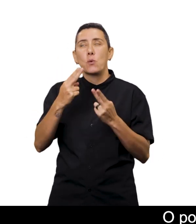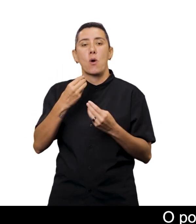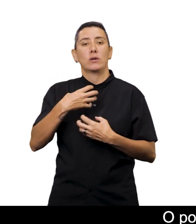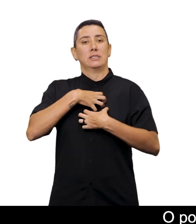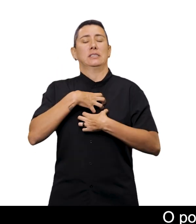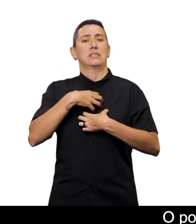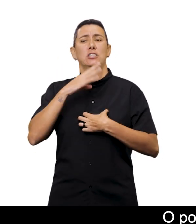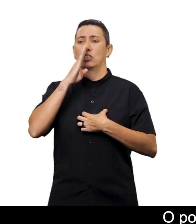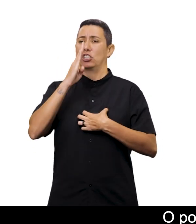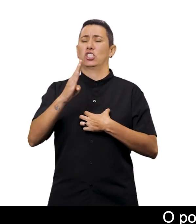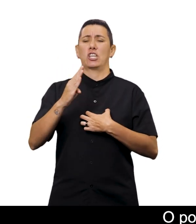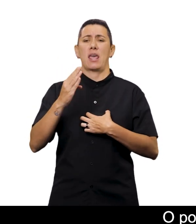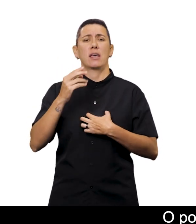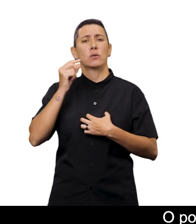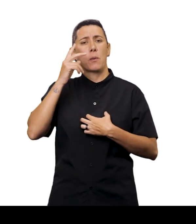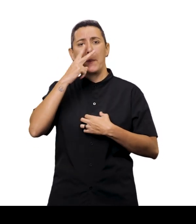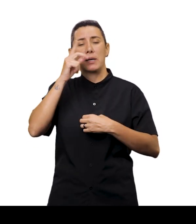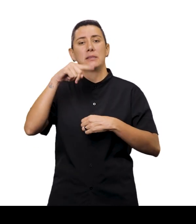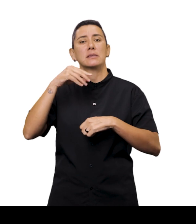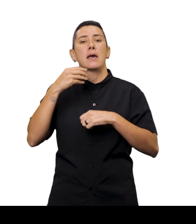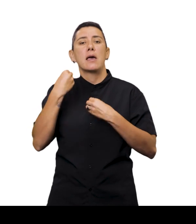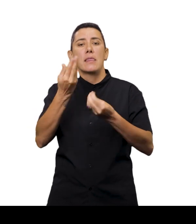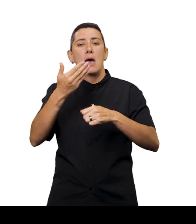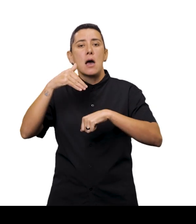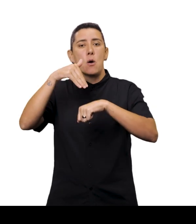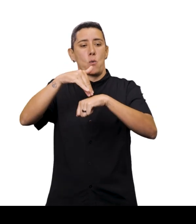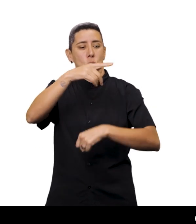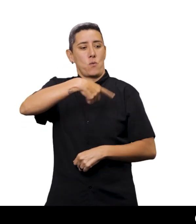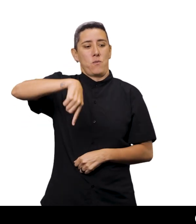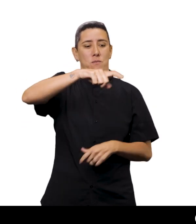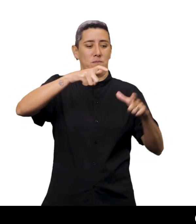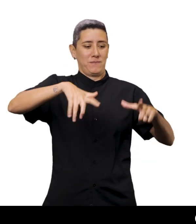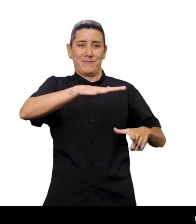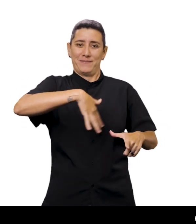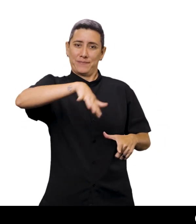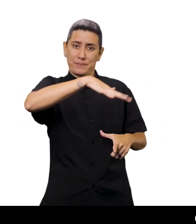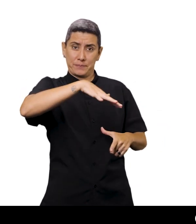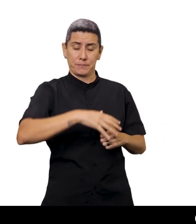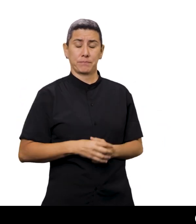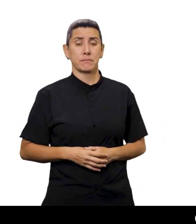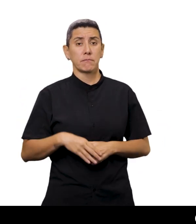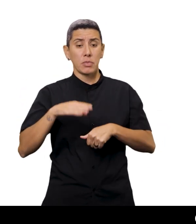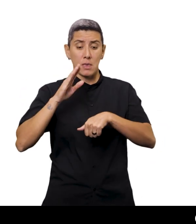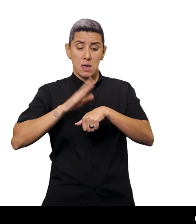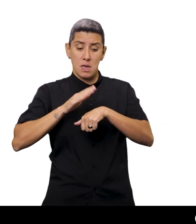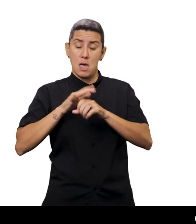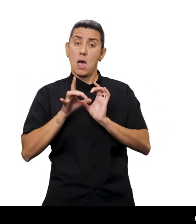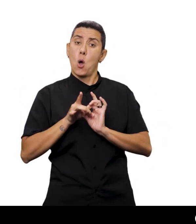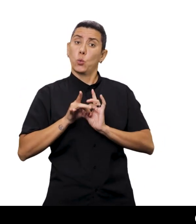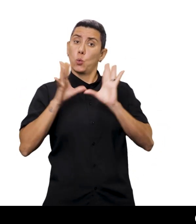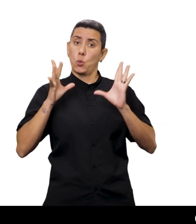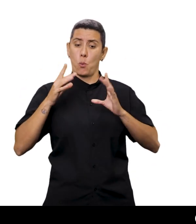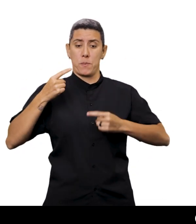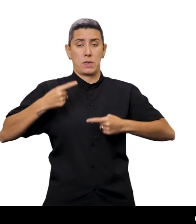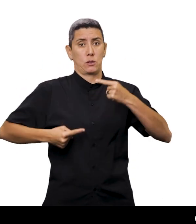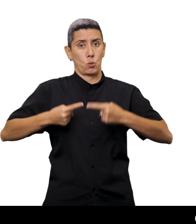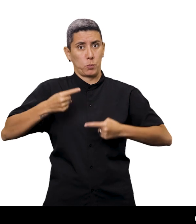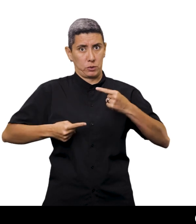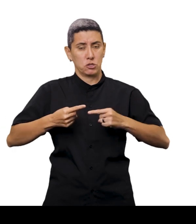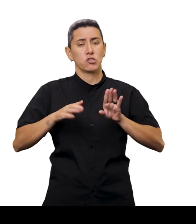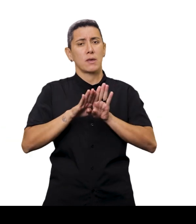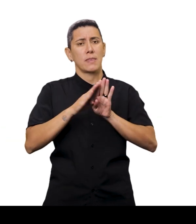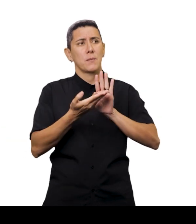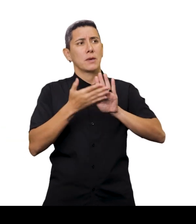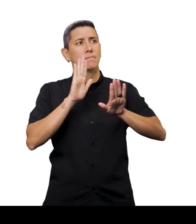reforça a intensidade da mensagem, que é simples e direta, como o texto ocupando a maior parte do espaço